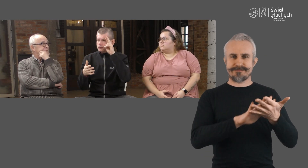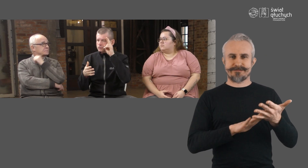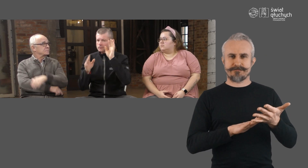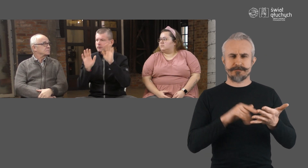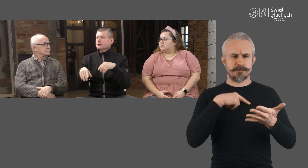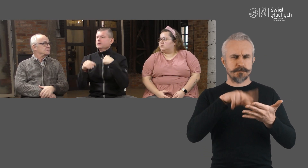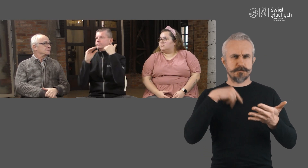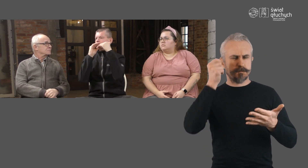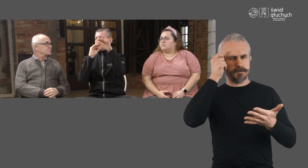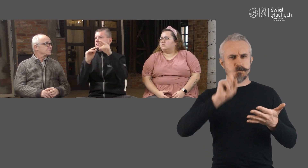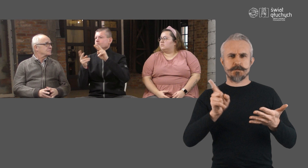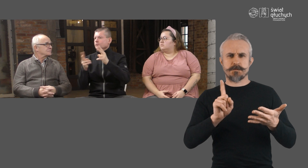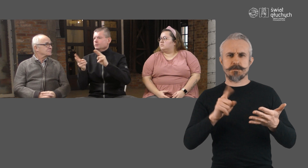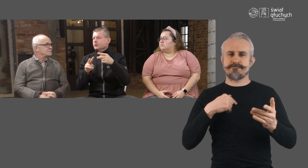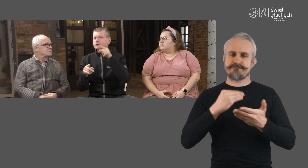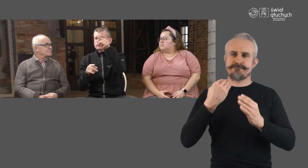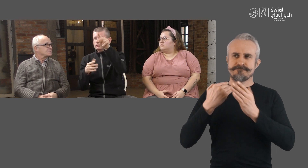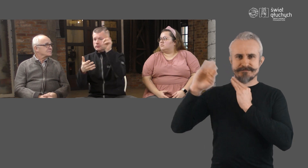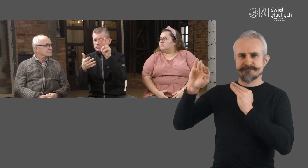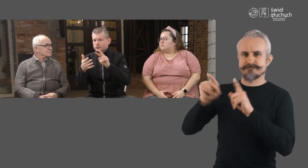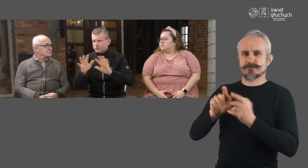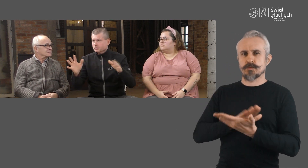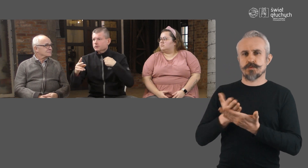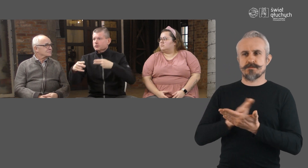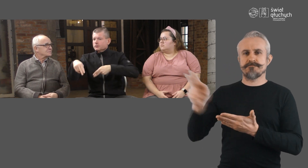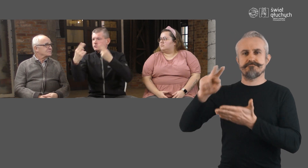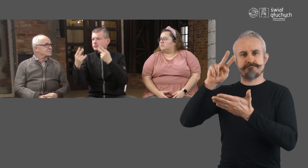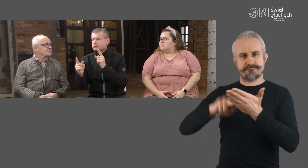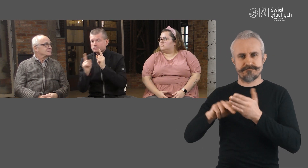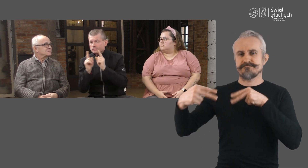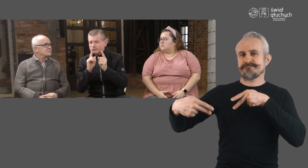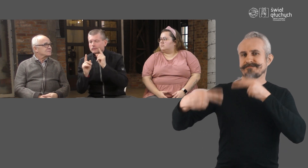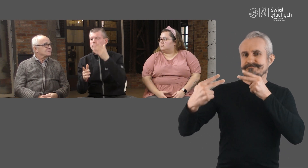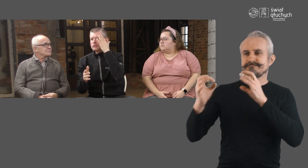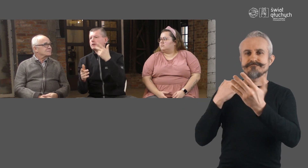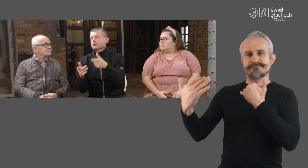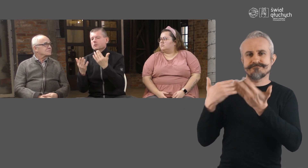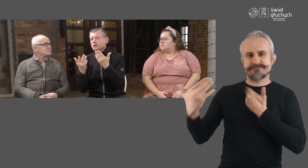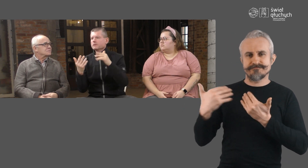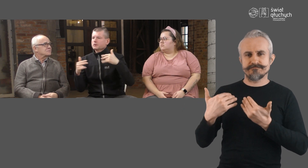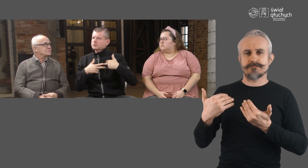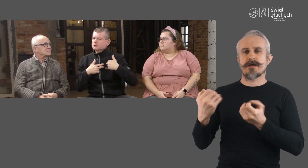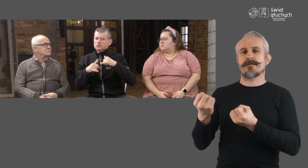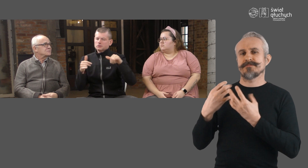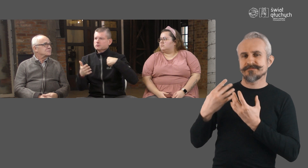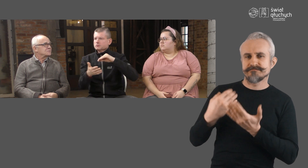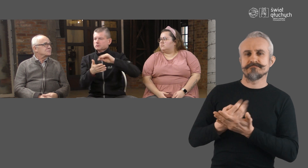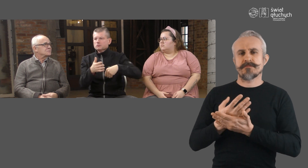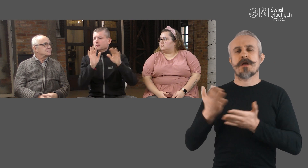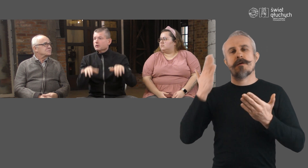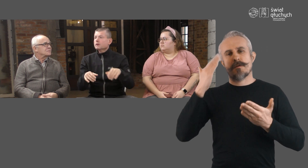Ja dostaję na przykład treść e-mailem, nie rozumiem tego, wysyłam to tłumaczowi, z tłumaczem łączę